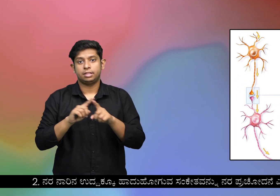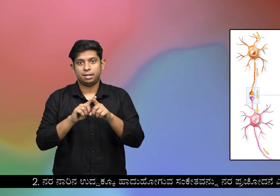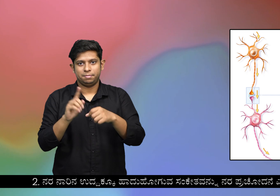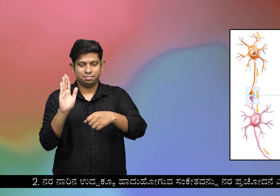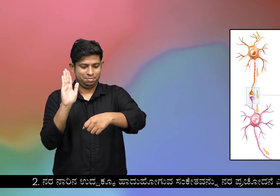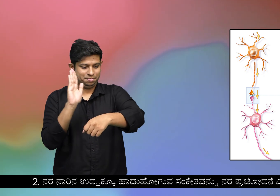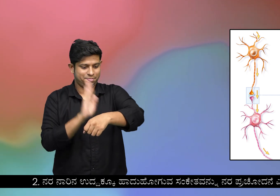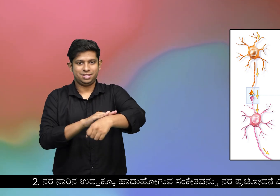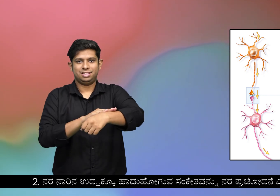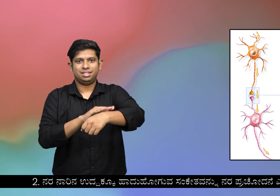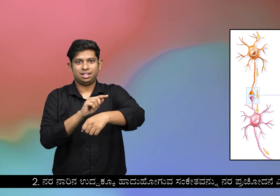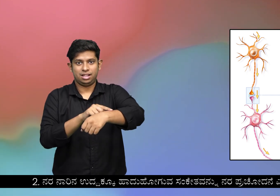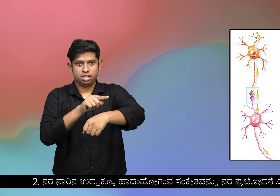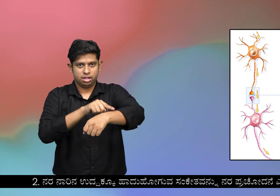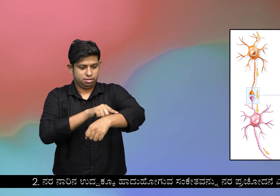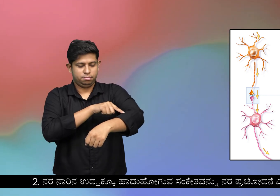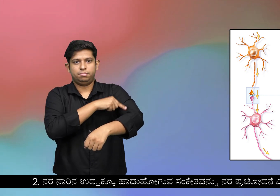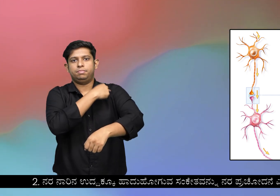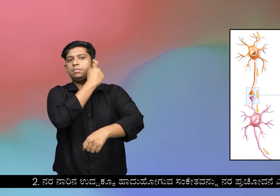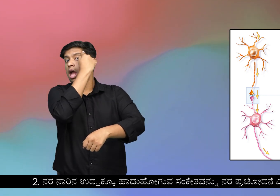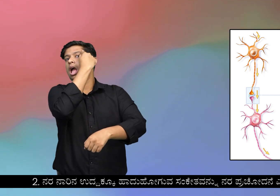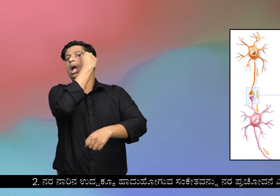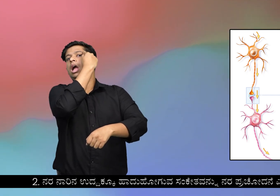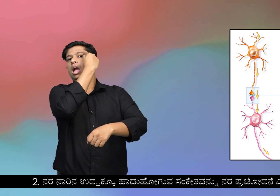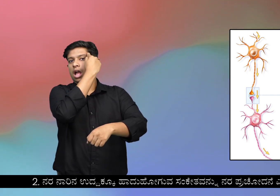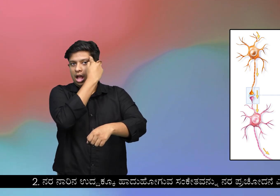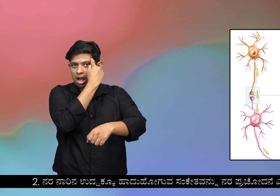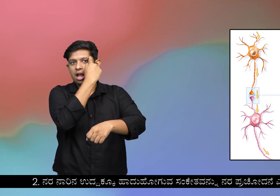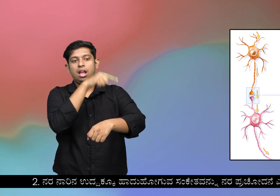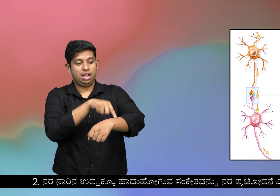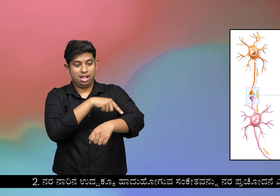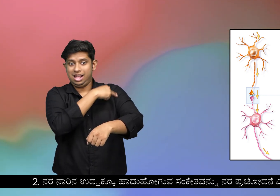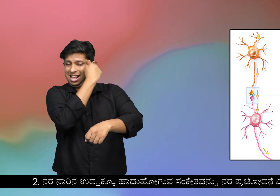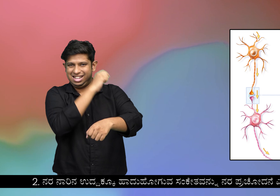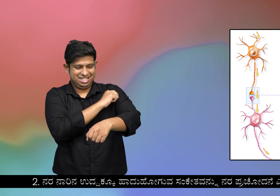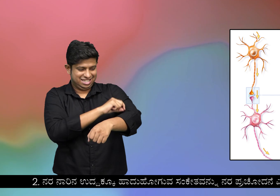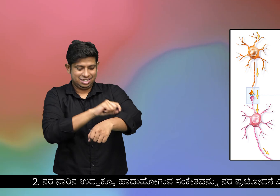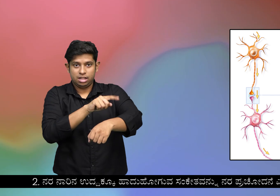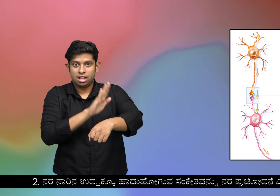ನರನಾರಿನ ಉದ್ದಕ್ಕೂ ಹಾದು ಹೋಗುವ ಸಂಕೇತವನ್ನು ನರ ಪ್ರಚೋದನೆ ಎಂದು ಕರೆಯಲಾಗುತ್ತದೆ.